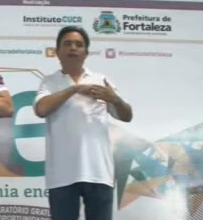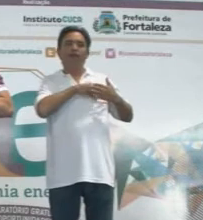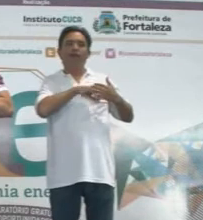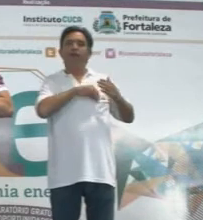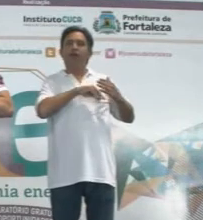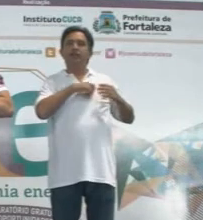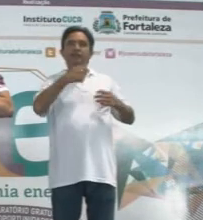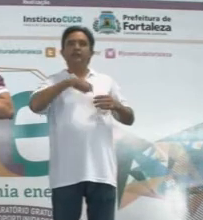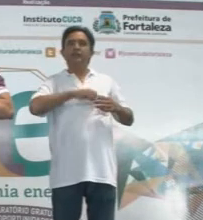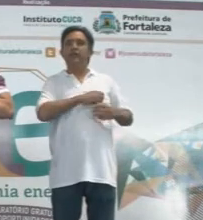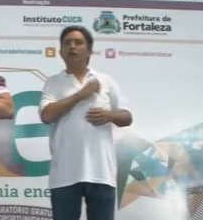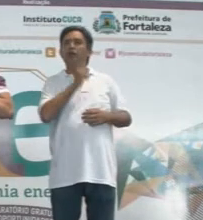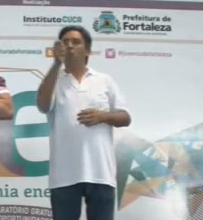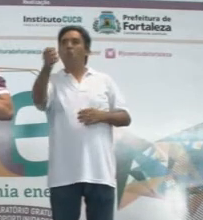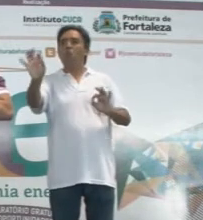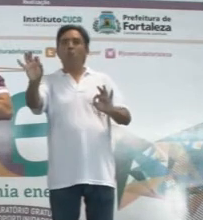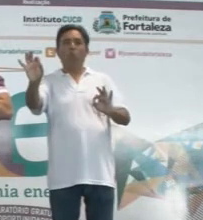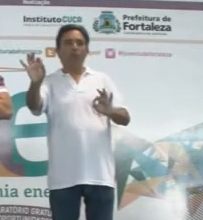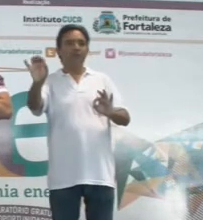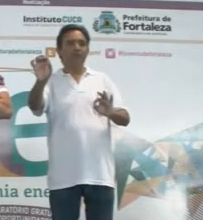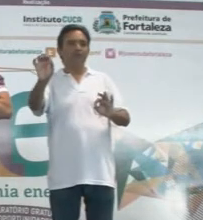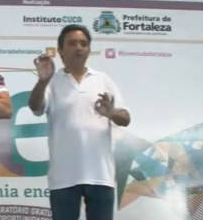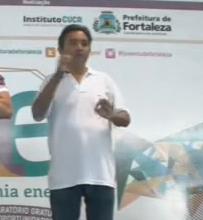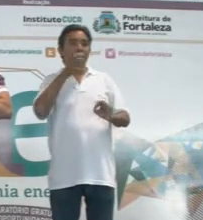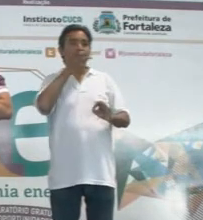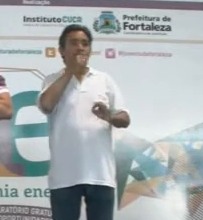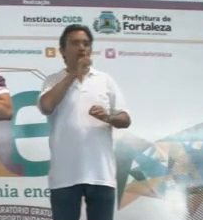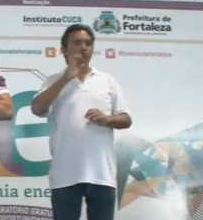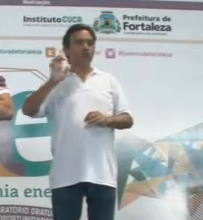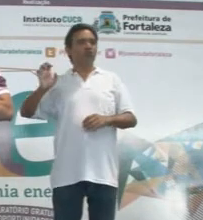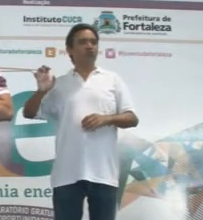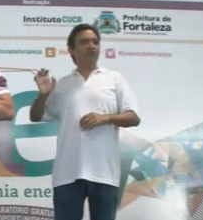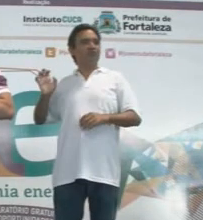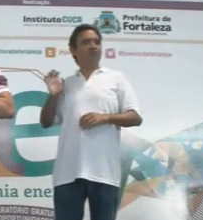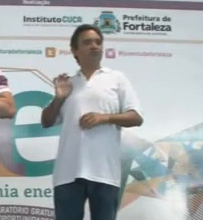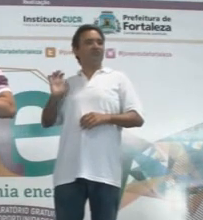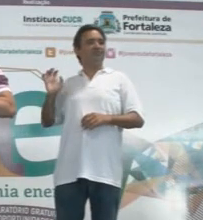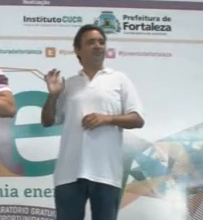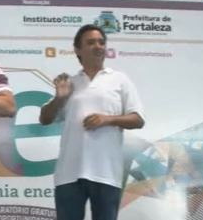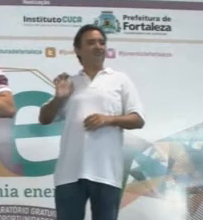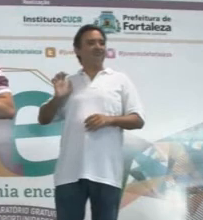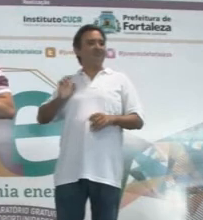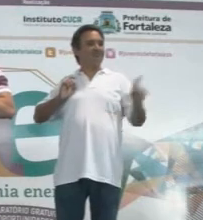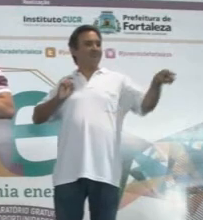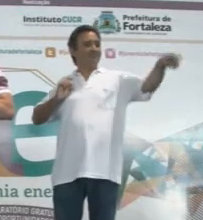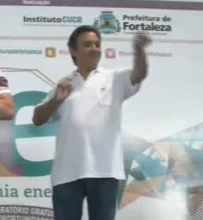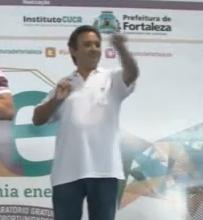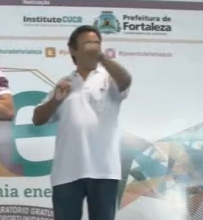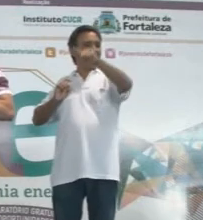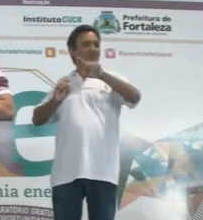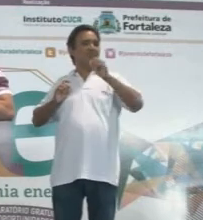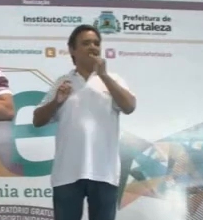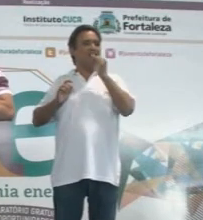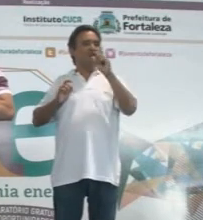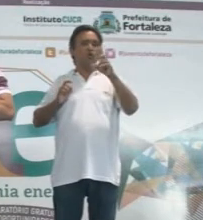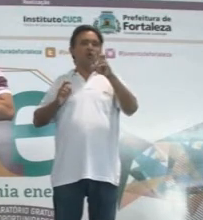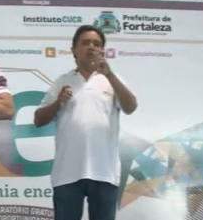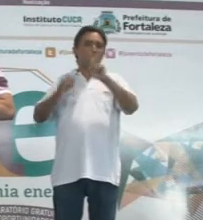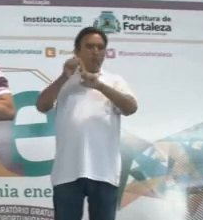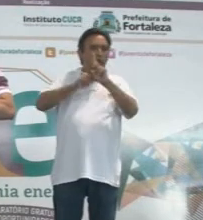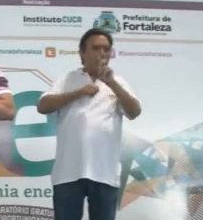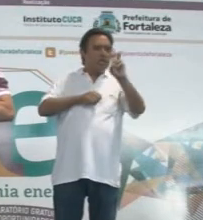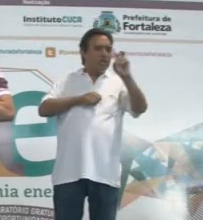gastasse, você ia ficar rico? Com certeza, já pensou? Se você ganhasse 500 reais todo mês e